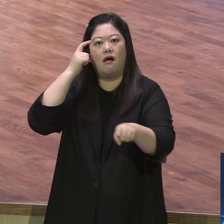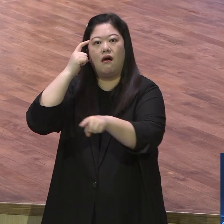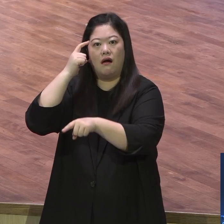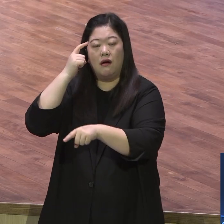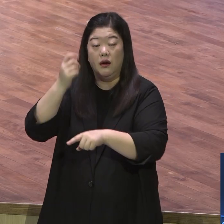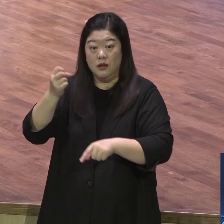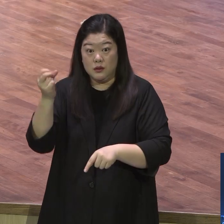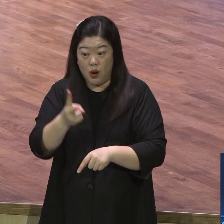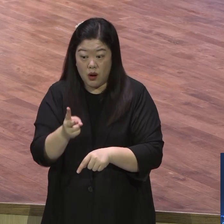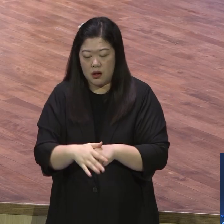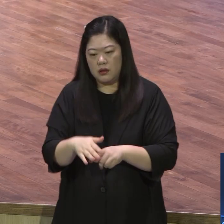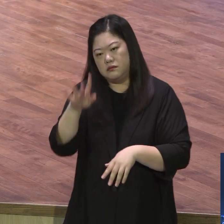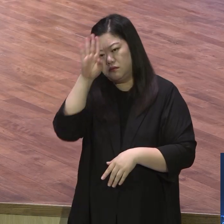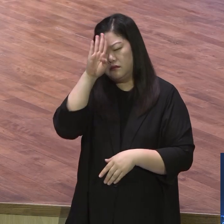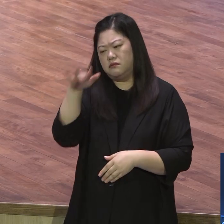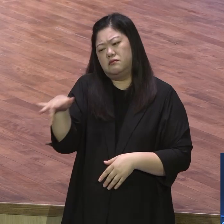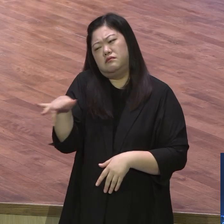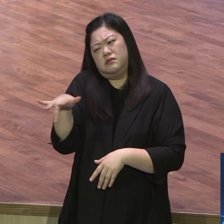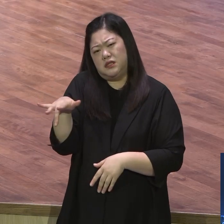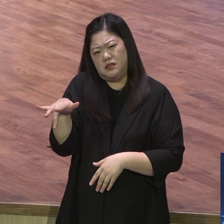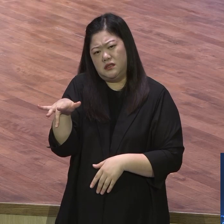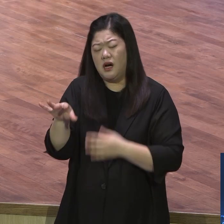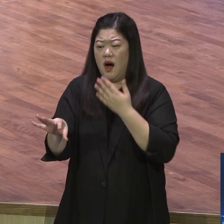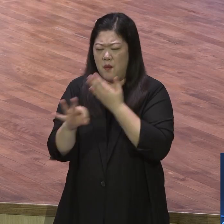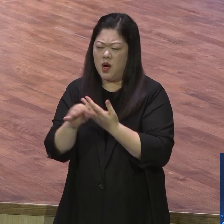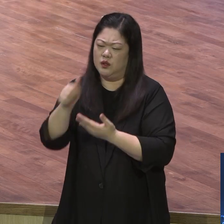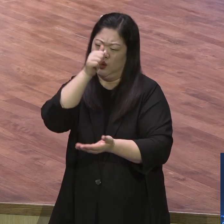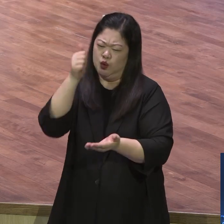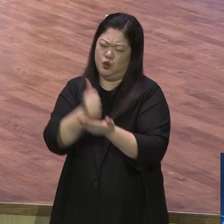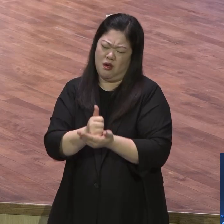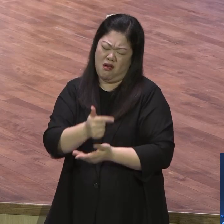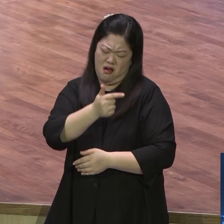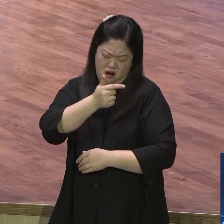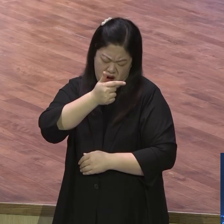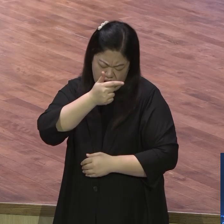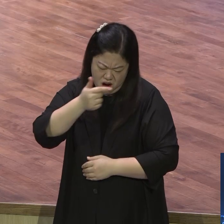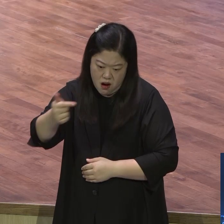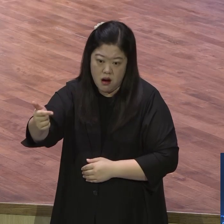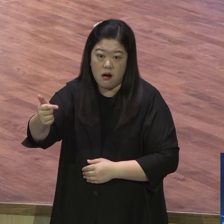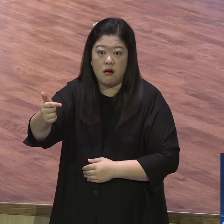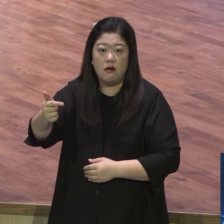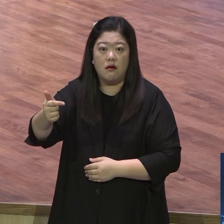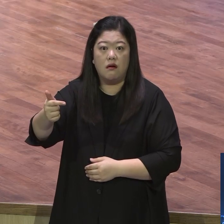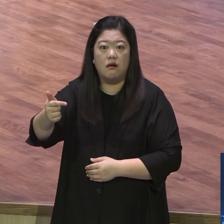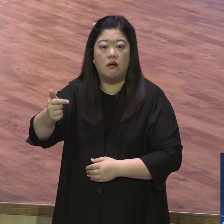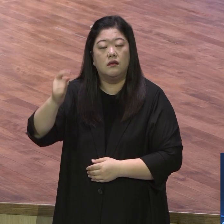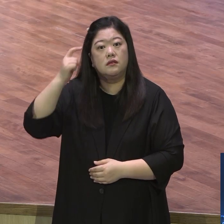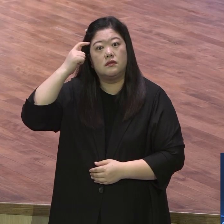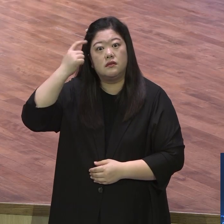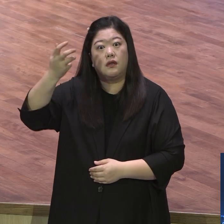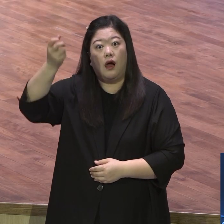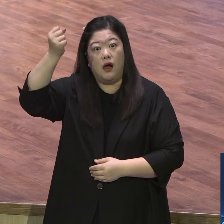있는 중풍에 걸렸던 이 사람은 심한 죄의식에 빠져있었어요